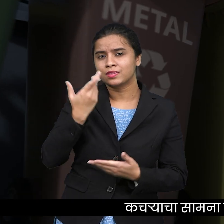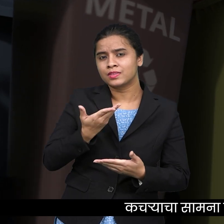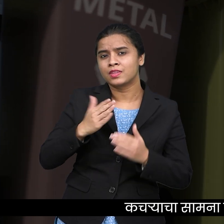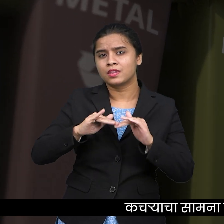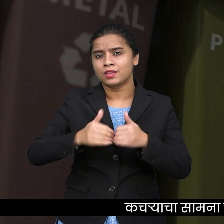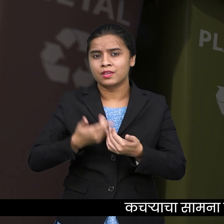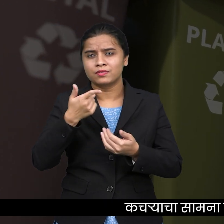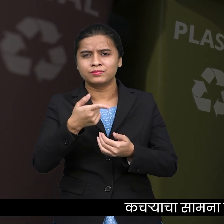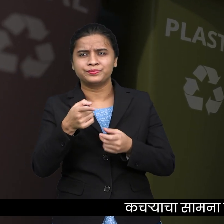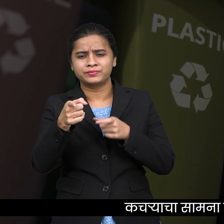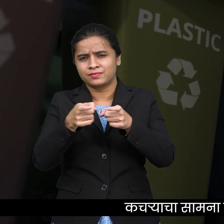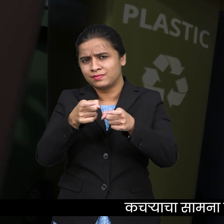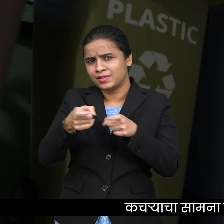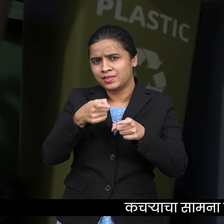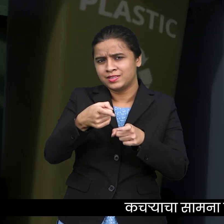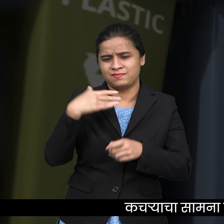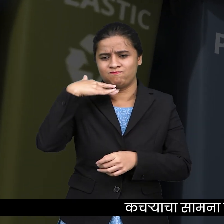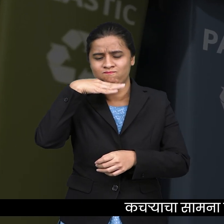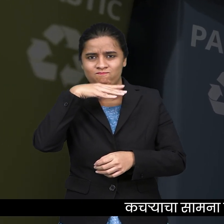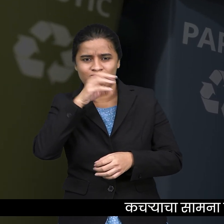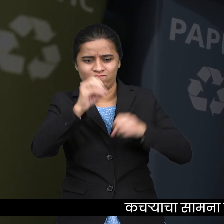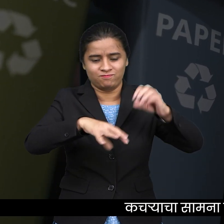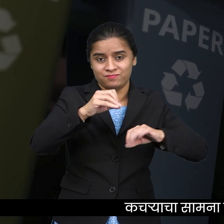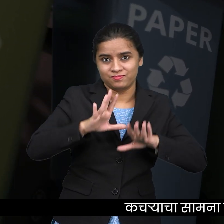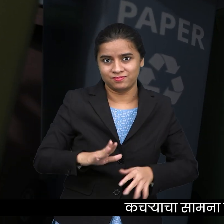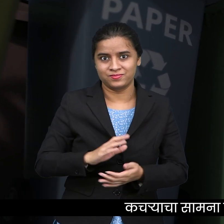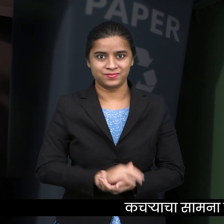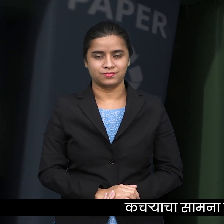कचऱ्याचा सामना कसा करायचा हे समजून घ्या.